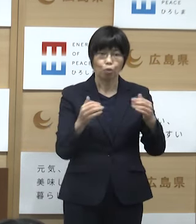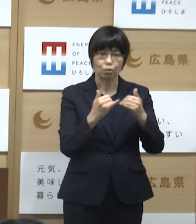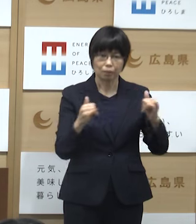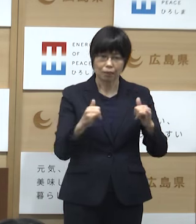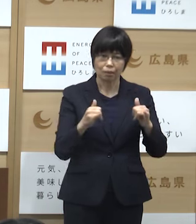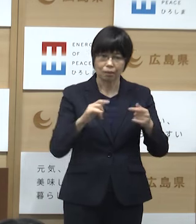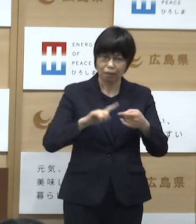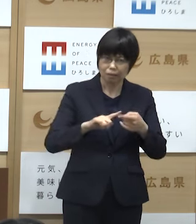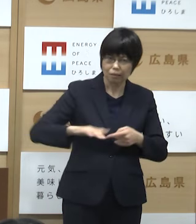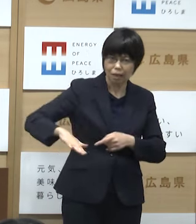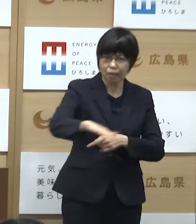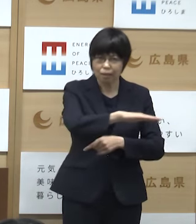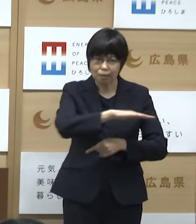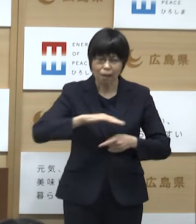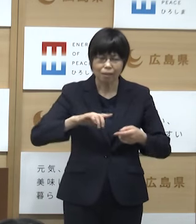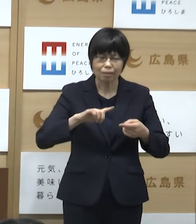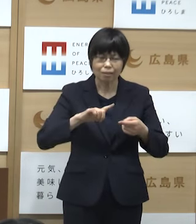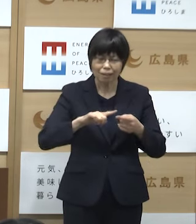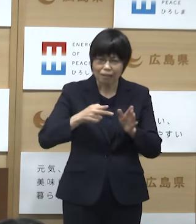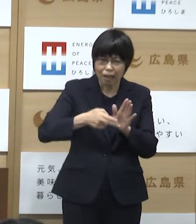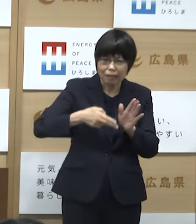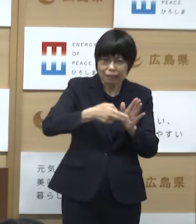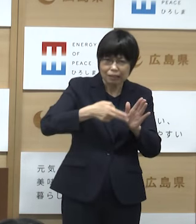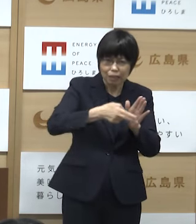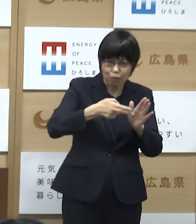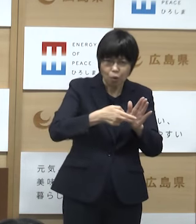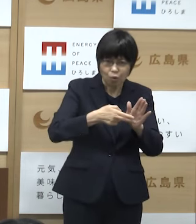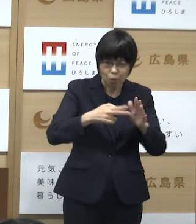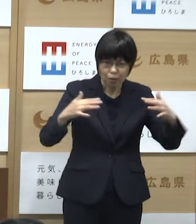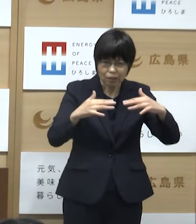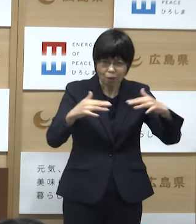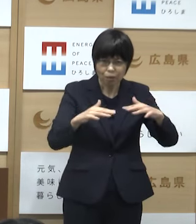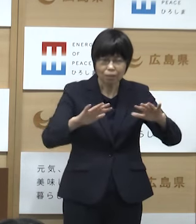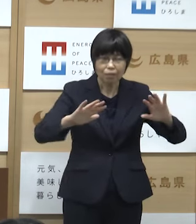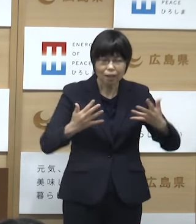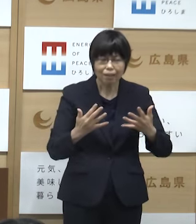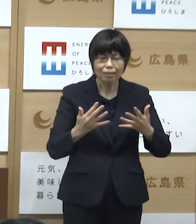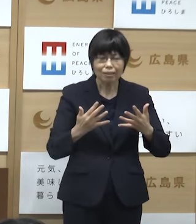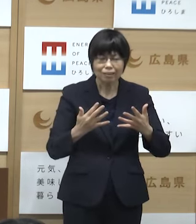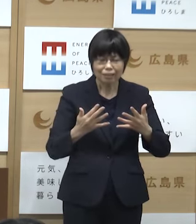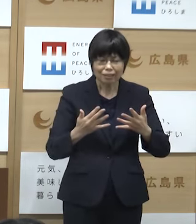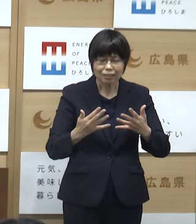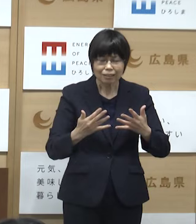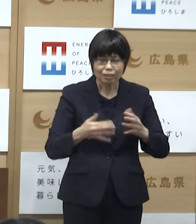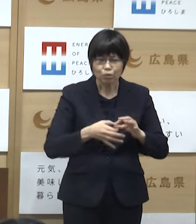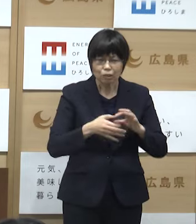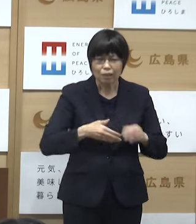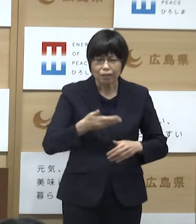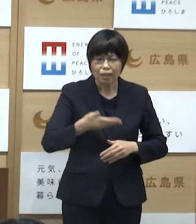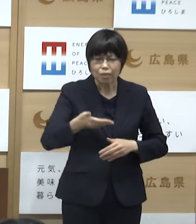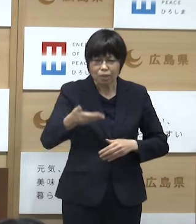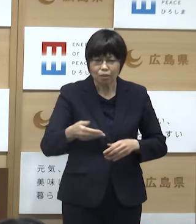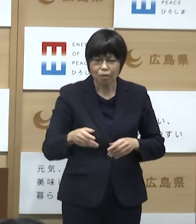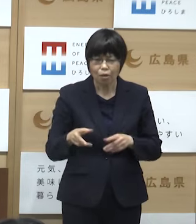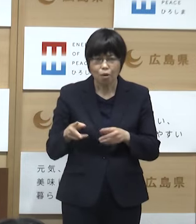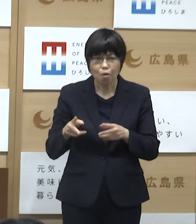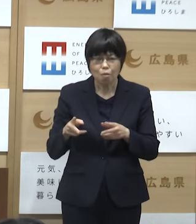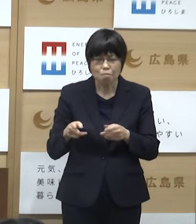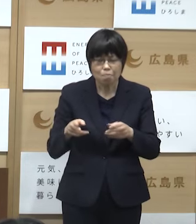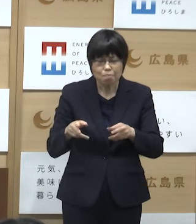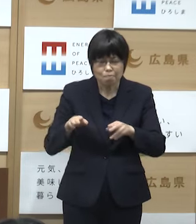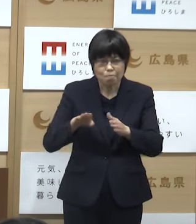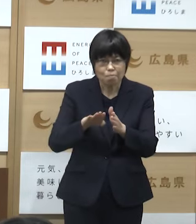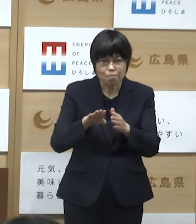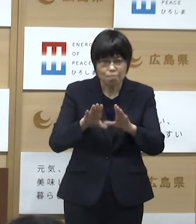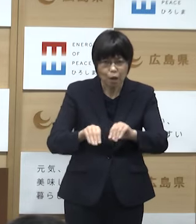な鉄道網の議論なしに、やっぱ連鎖反応というところが悪いかもですけど、次から次へローカル線のこういった損壊問